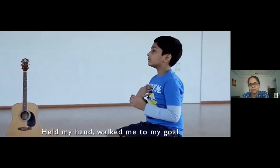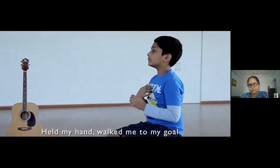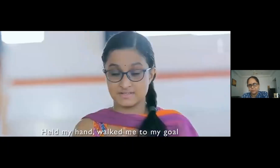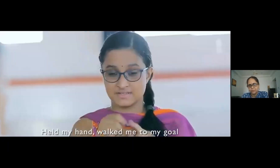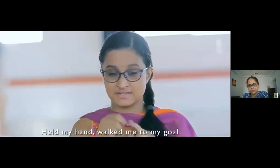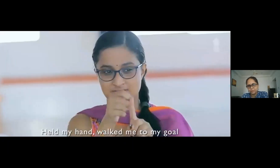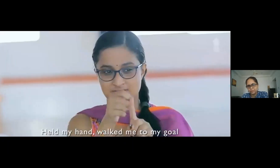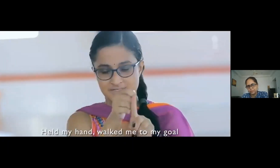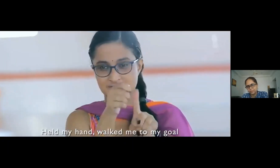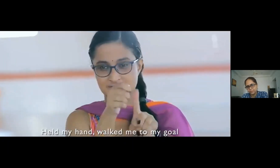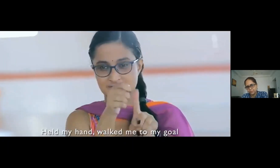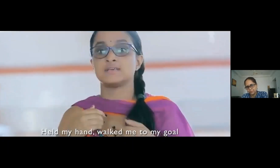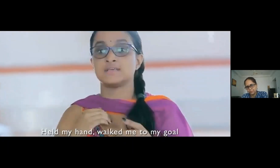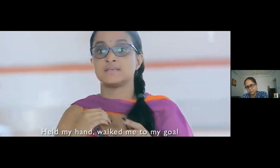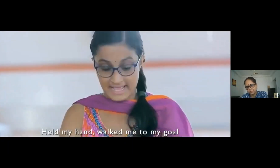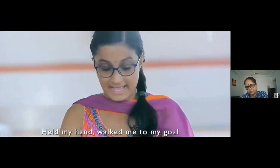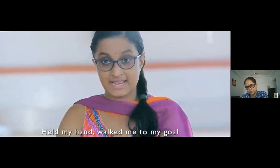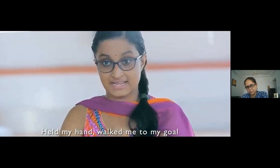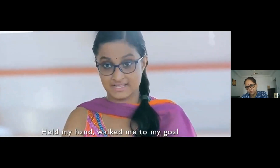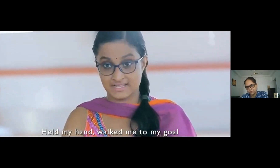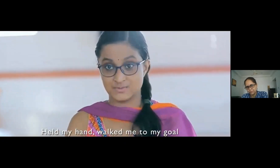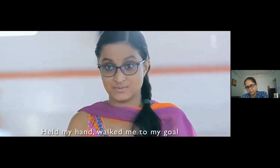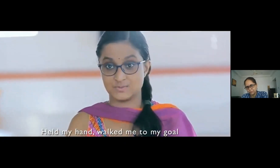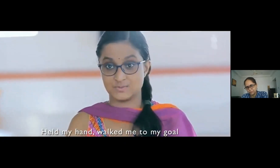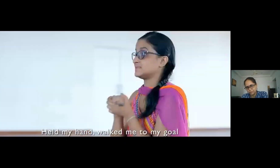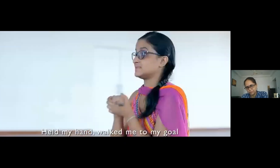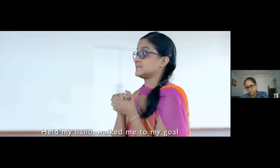ಗುರಿಯೆಡೆಗೆ ಕೈ ಹಿಡಿದು ನಿನ್ನ